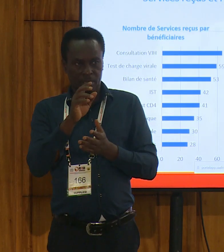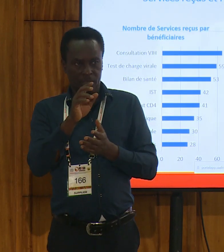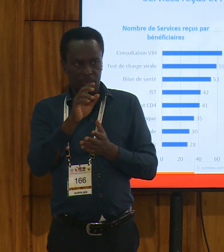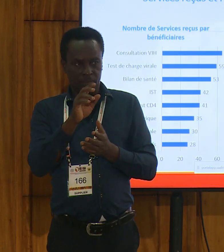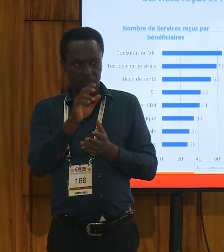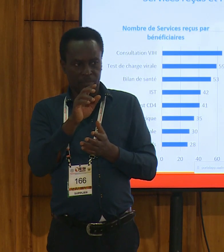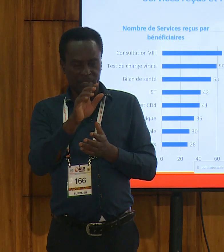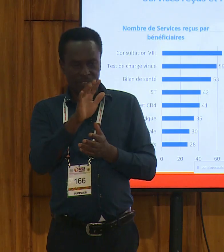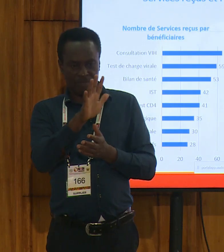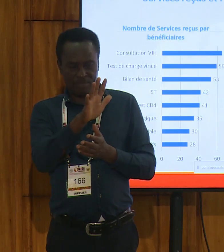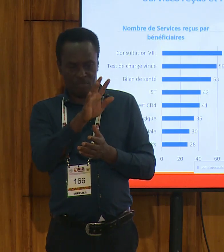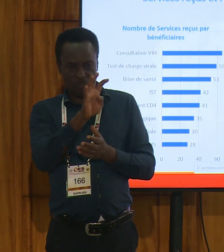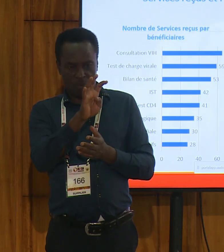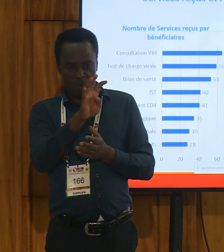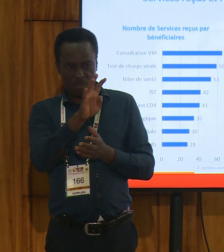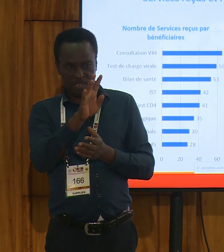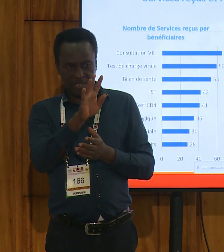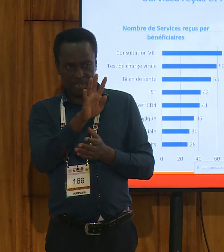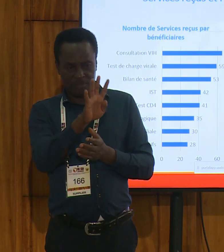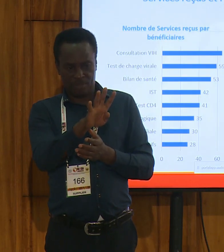57% pensent que